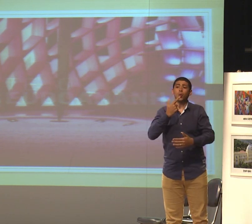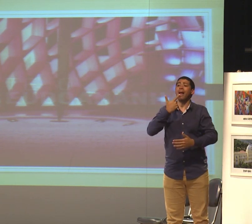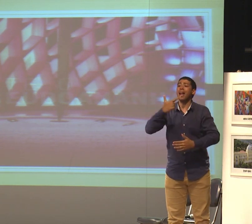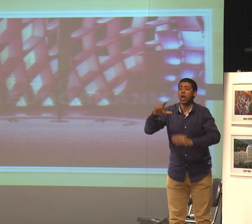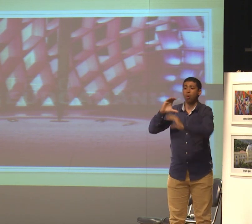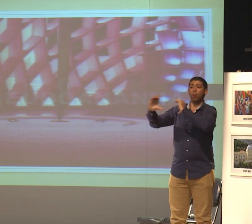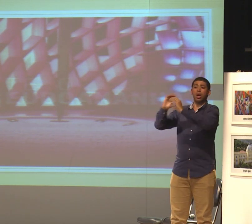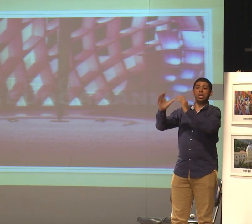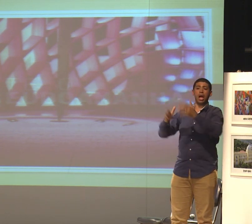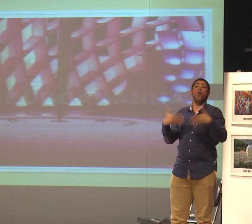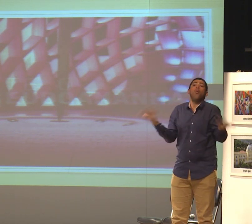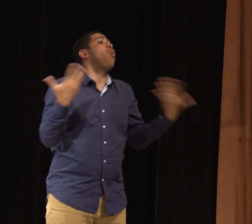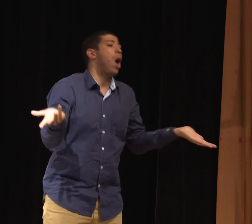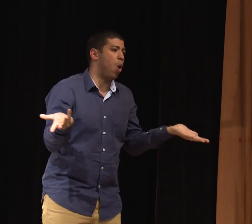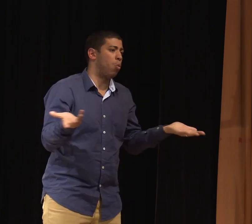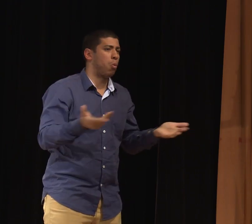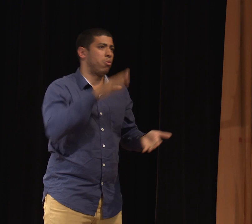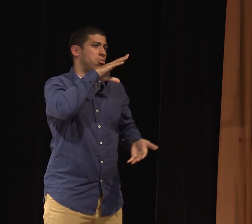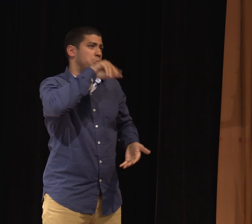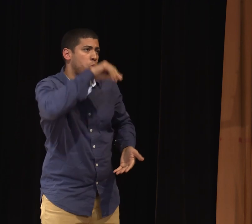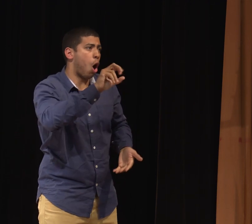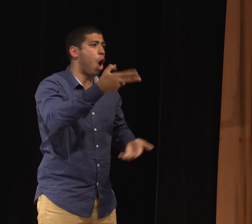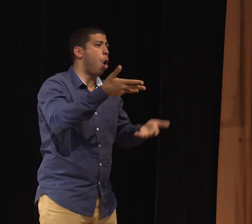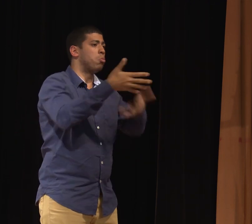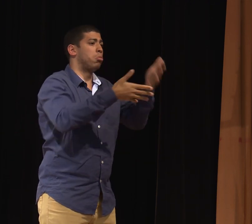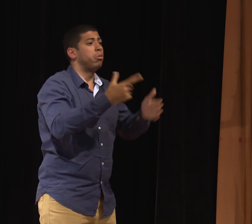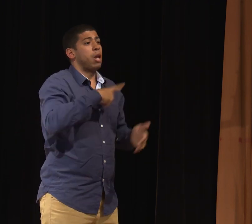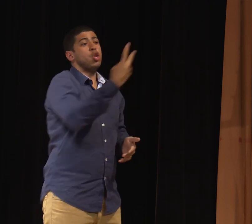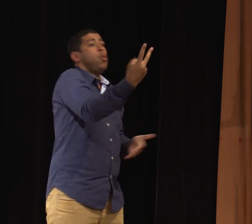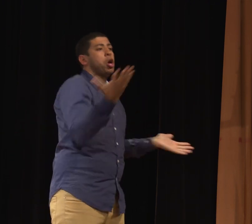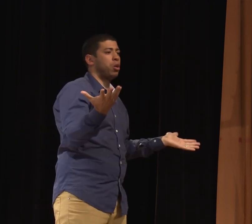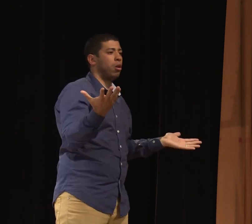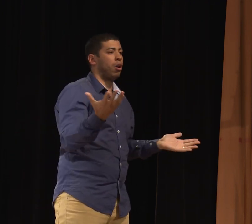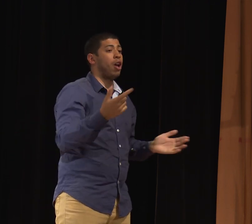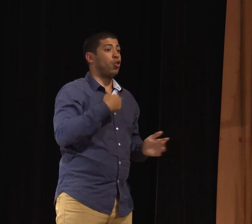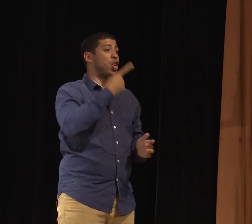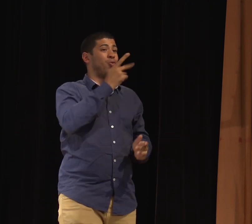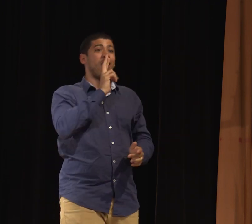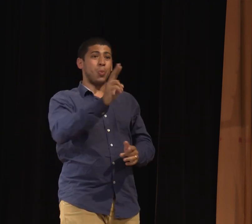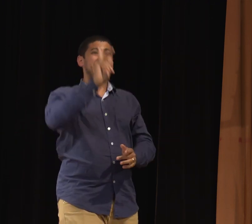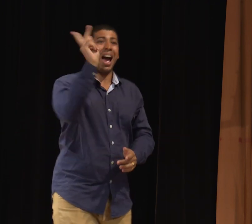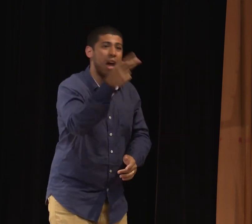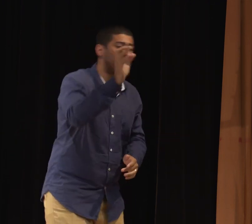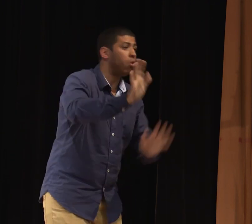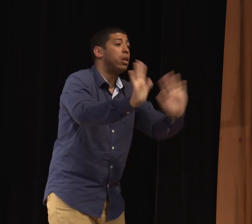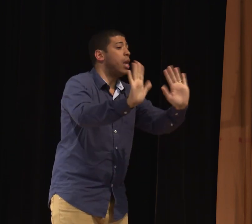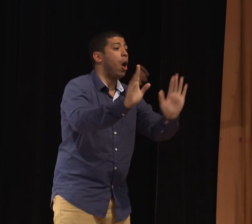palavras. Qual é a língua de comunicação do surdo? Oral? Língua de sinais? Ah, pode ser as duas. Está